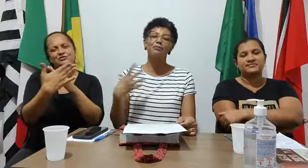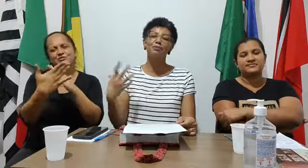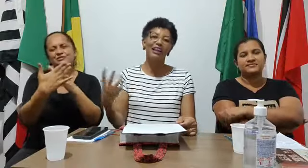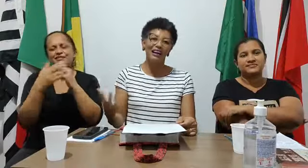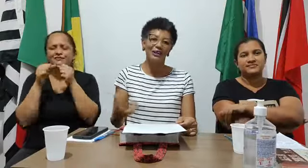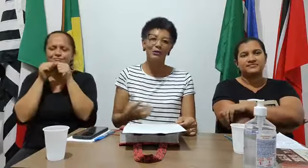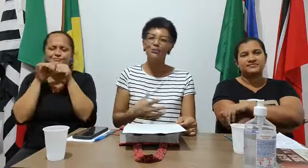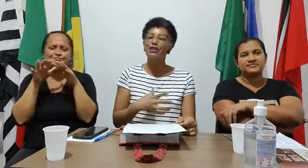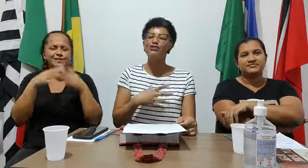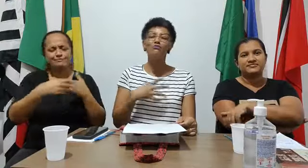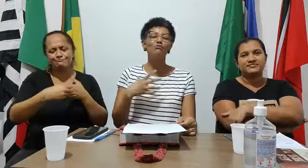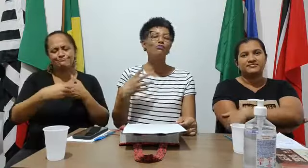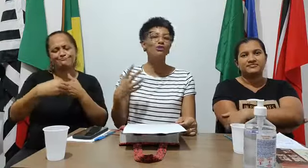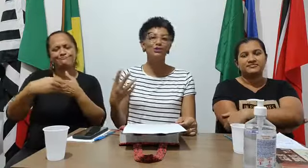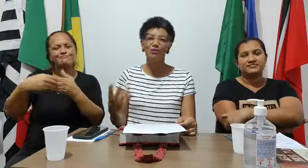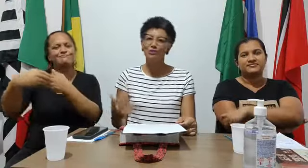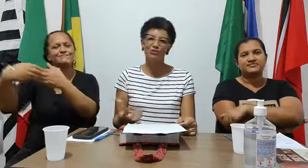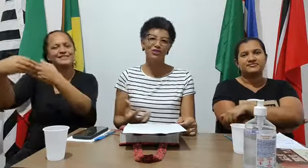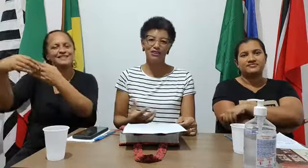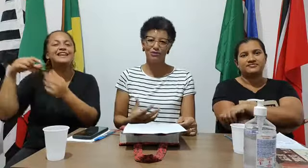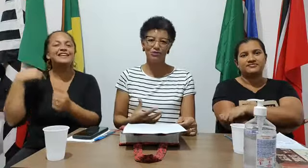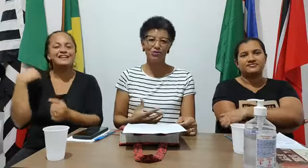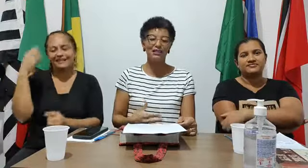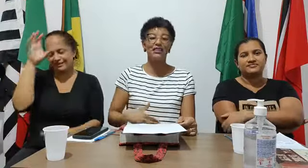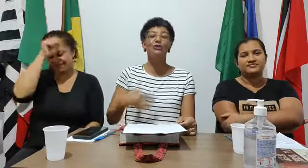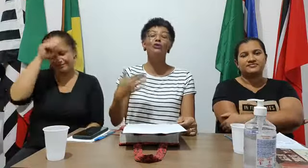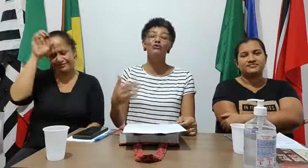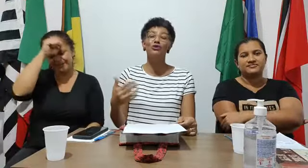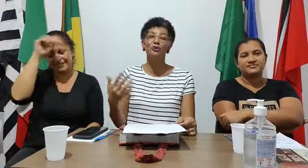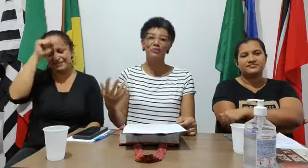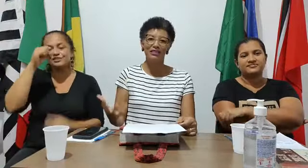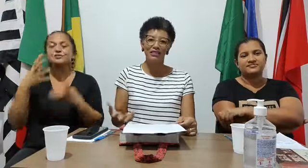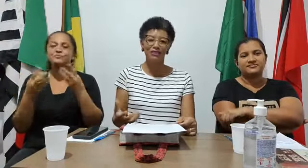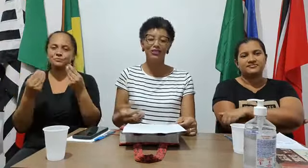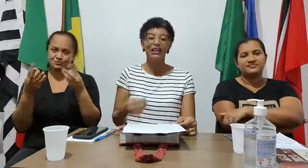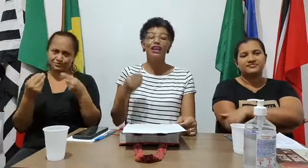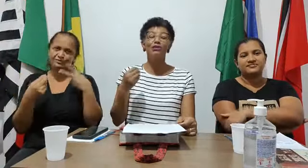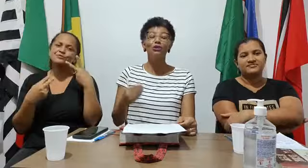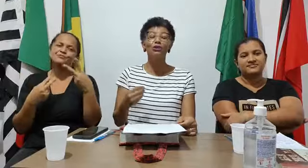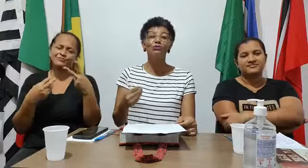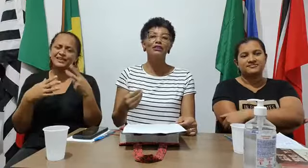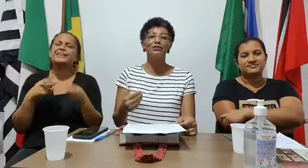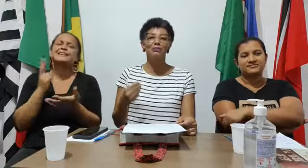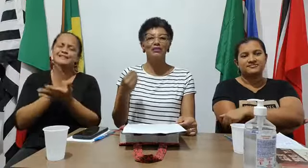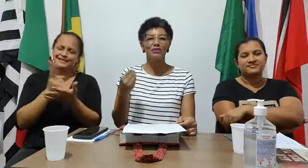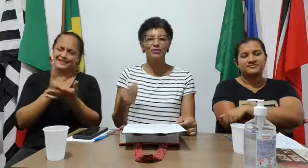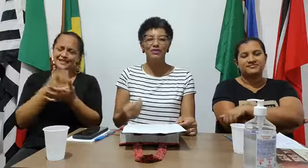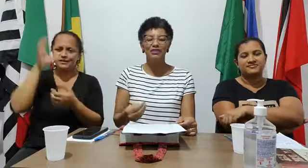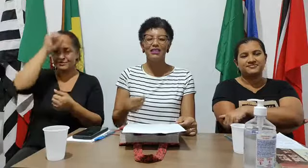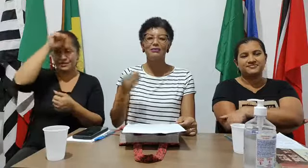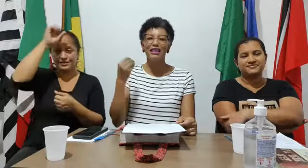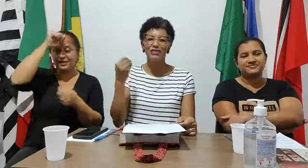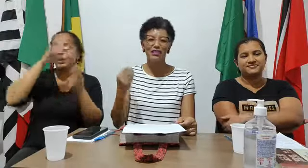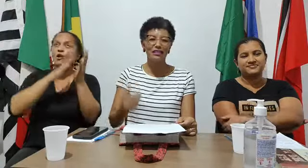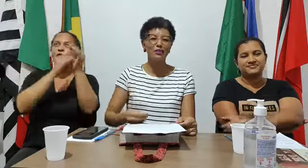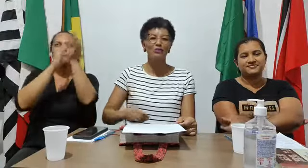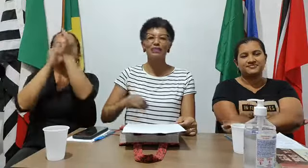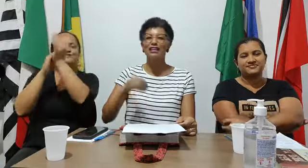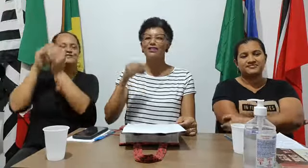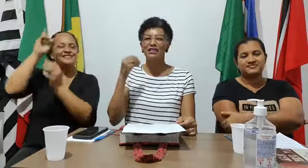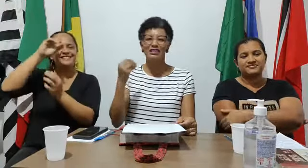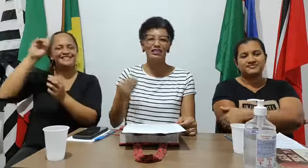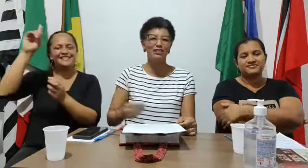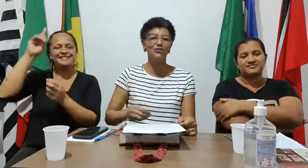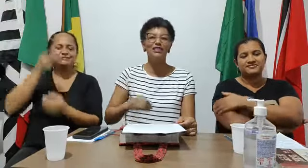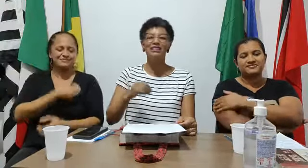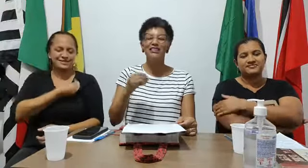me discipularam, e eu aprendi muito com vocês duas e continuo aprendendo. Eu louvo a Deus pela vida de vocês, mulheres de Deus,